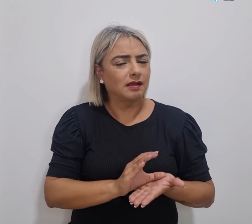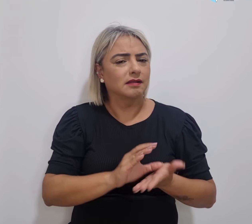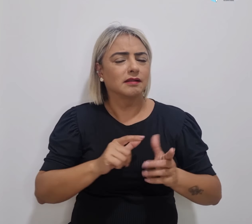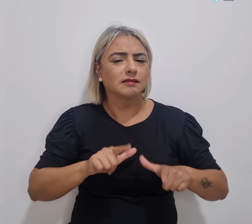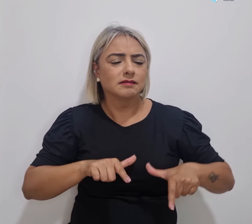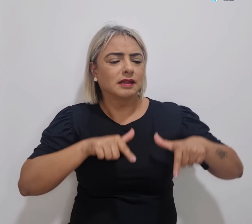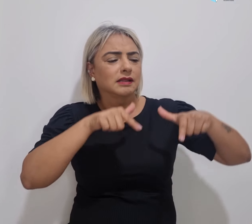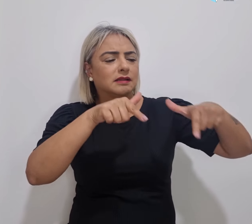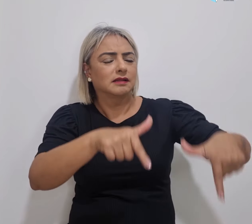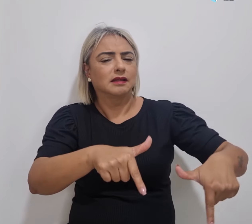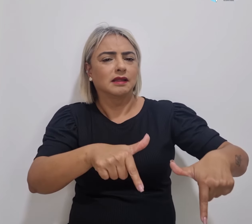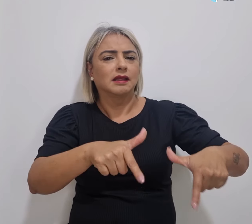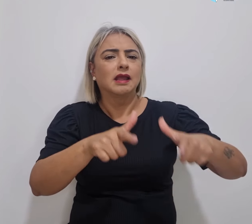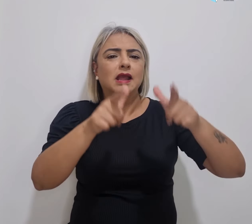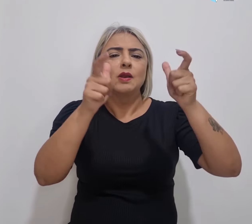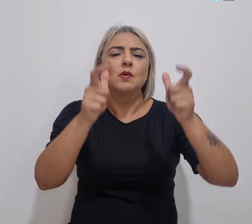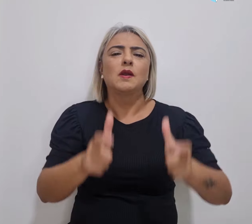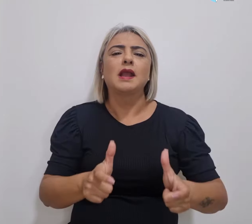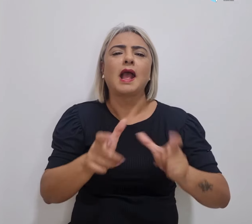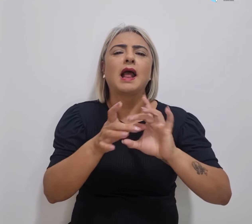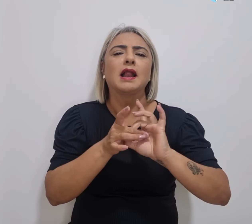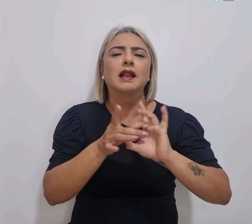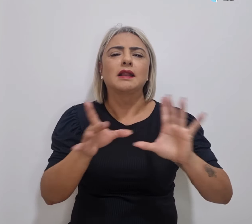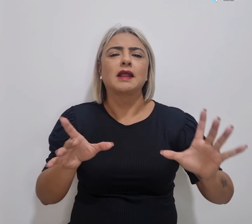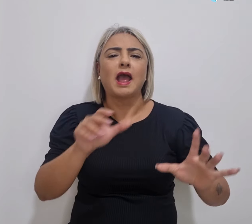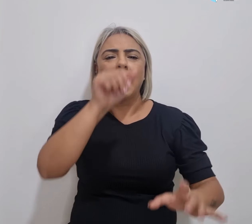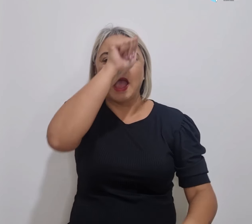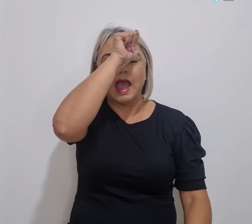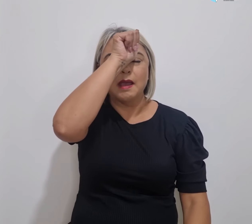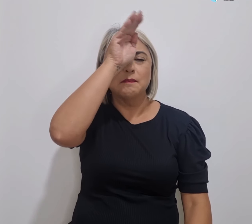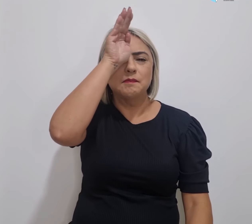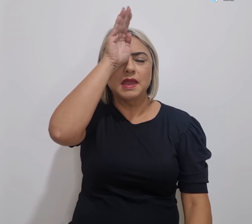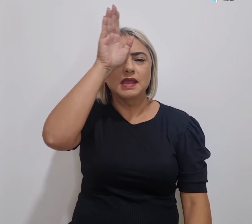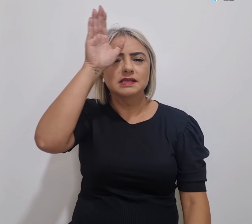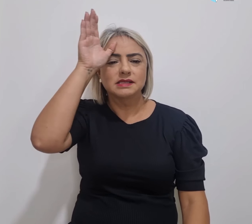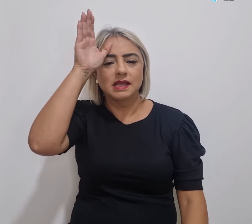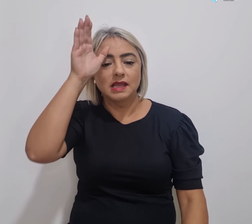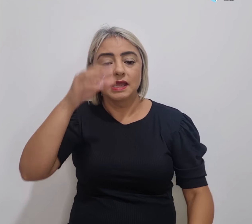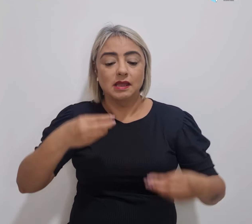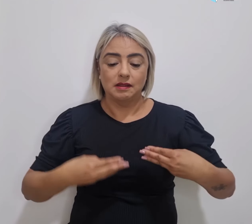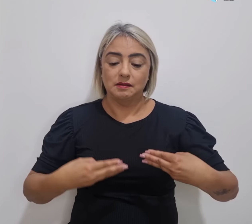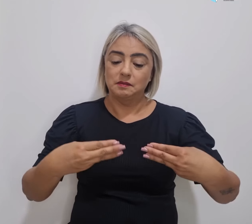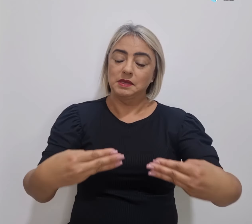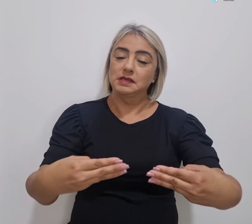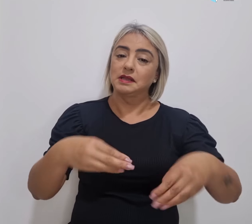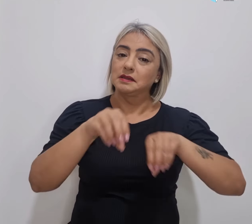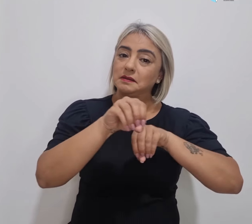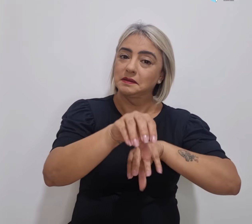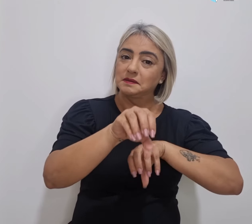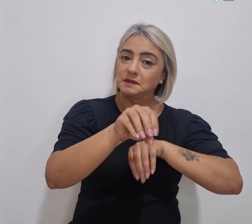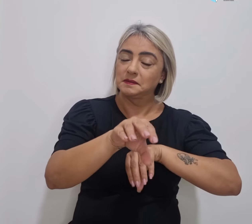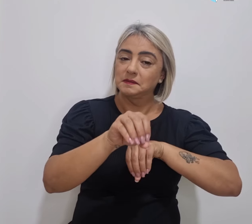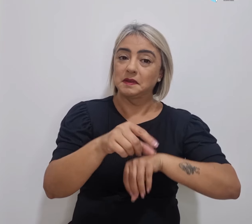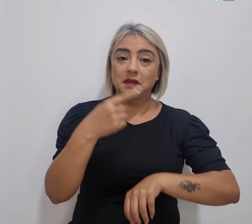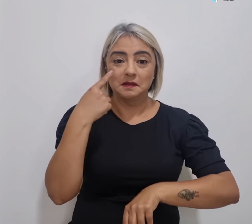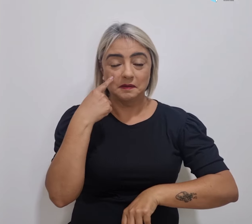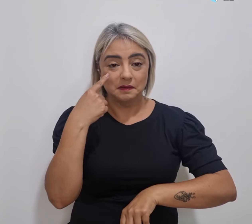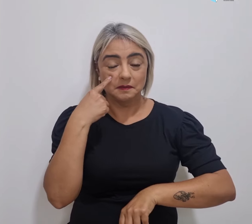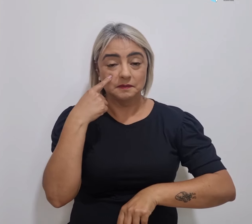Território Livre do Analfabetismo do Ministério da Educação, conferido a unidades